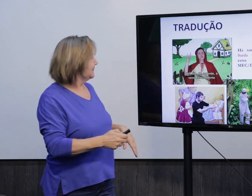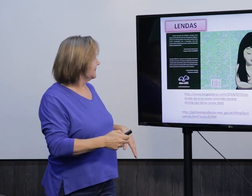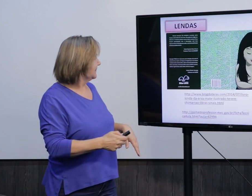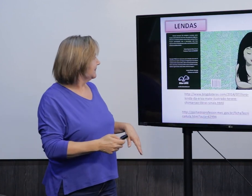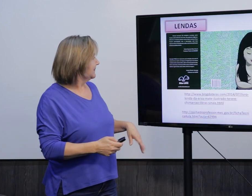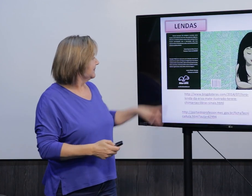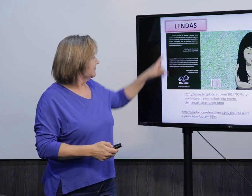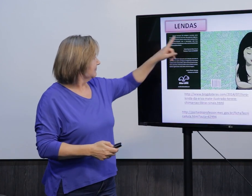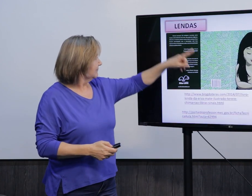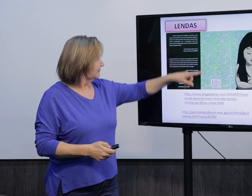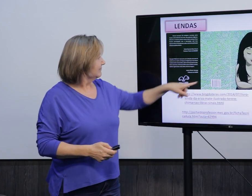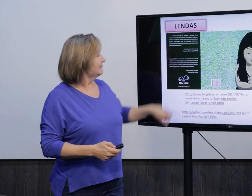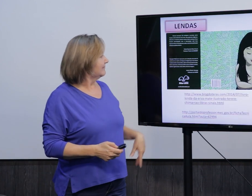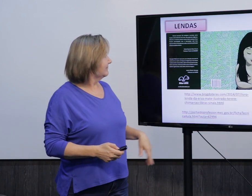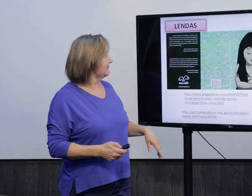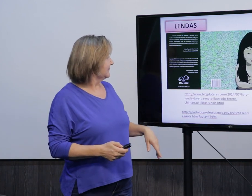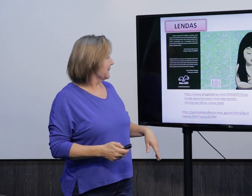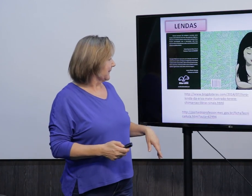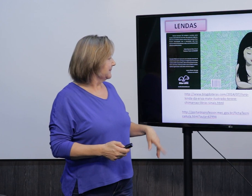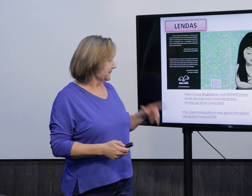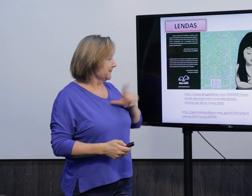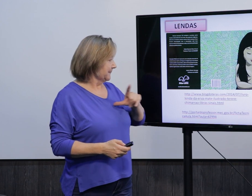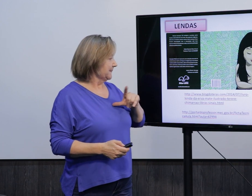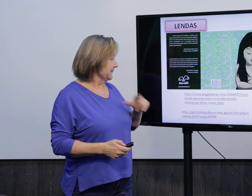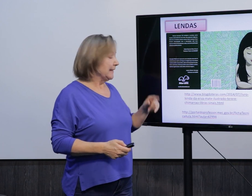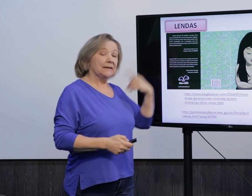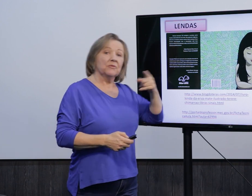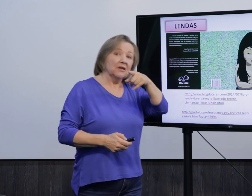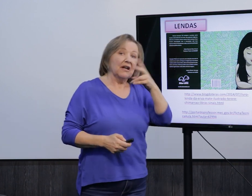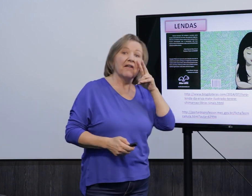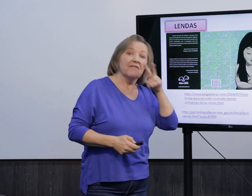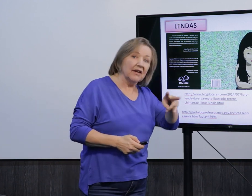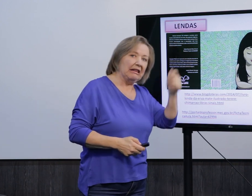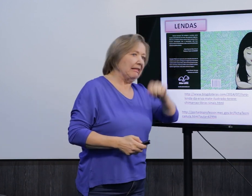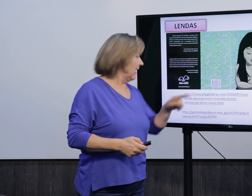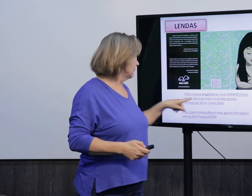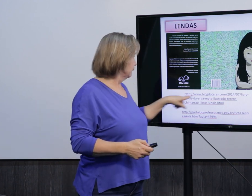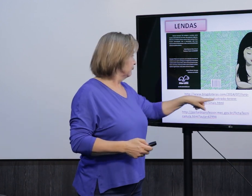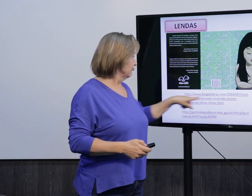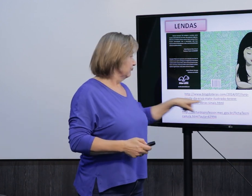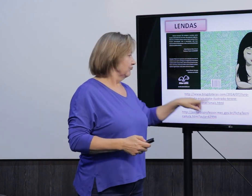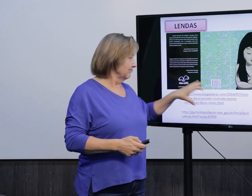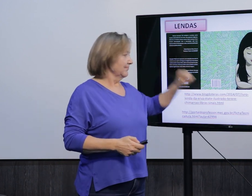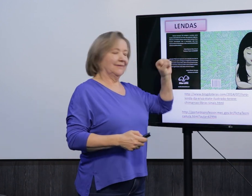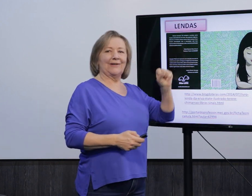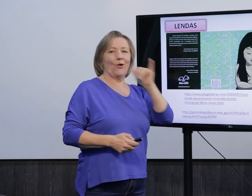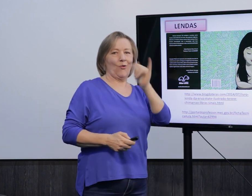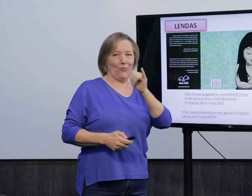criadas por ouvintes lendas e contos também é depois vocês podem acessar